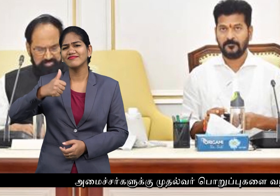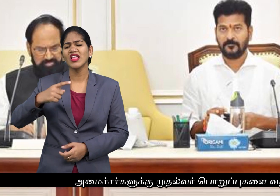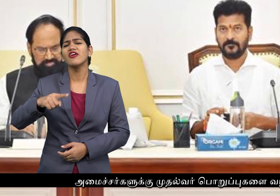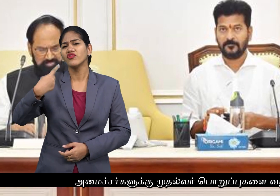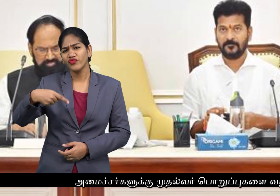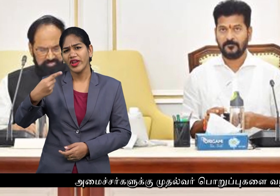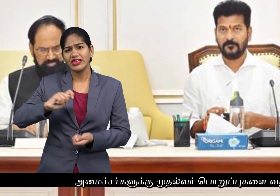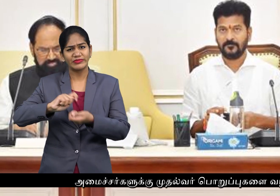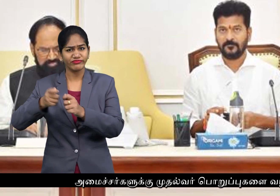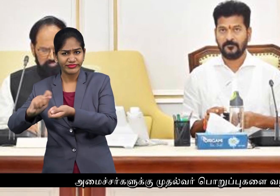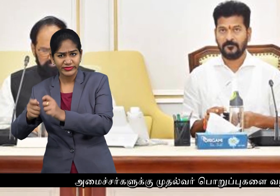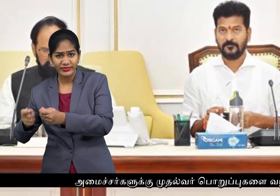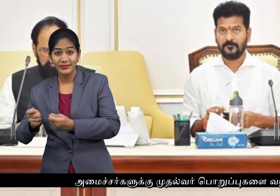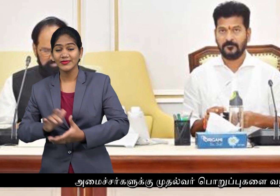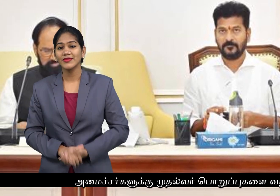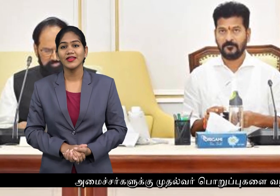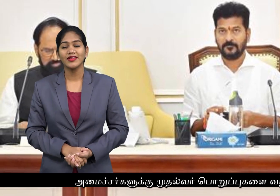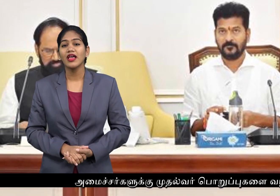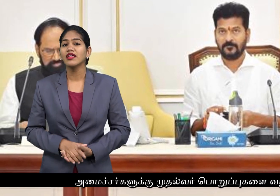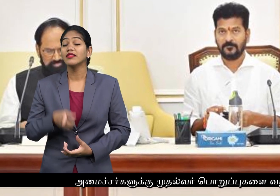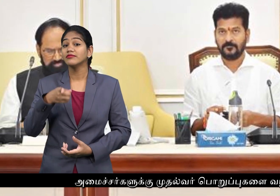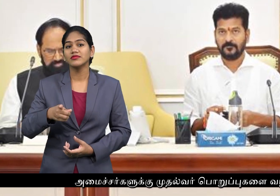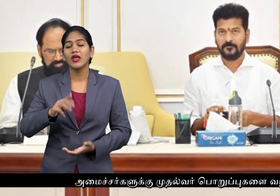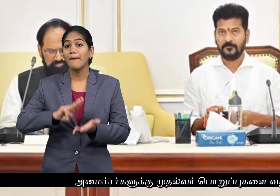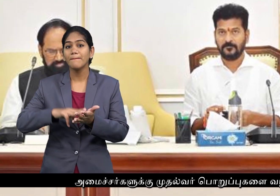அமைச்சர்களுக்கு முதல்வர் பொறுப்புகளை வழங்குகிறார்.